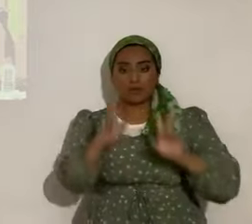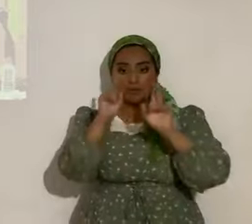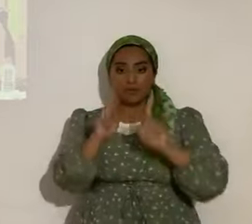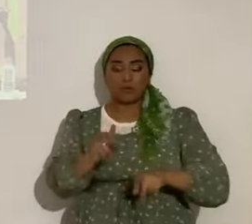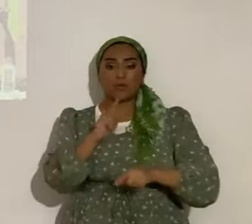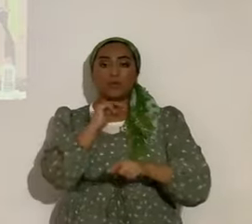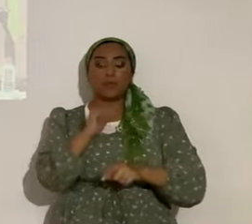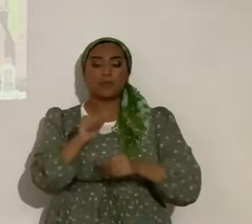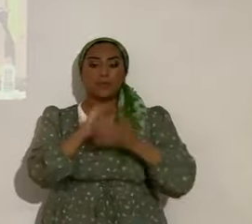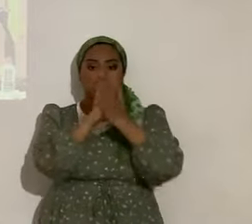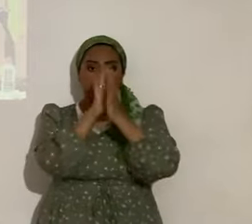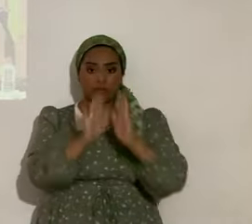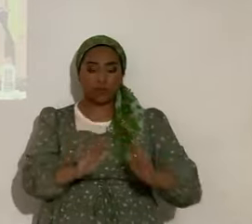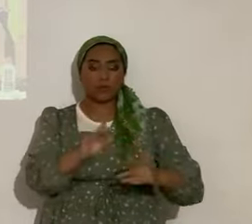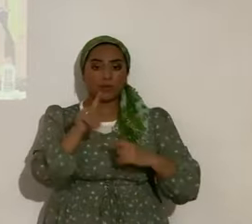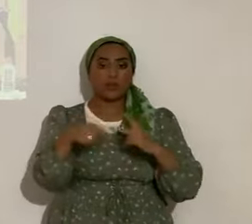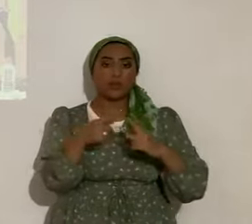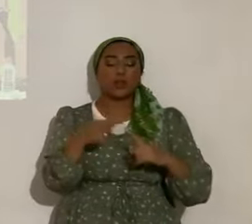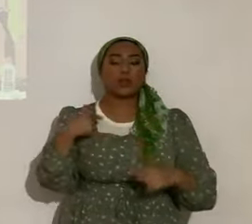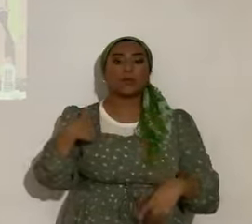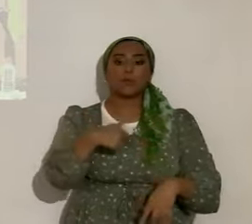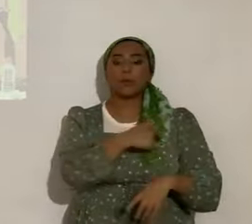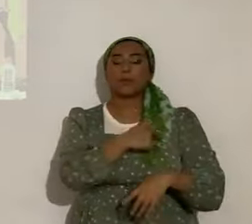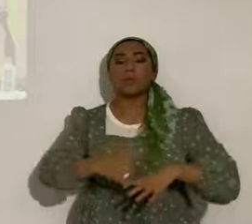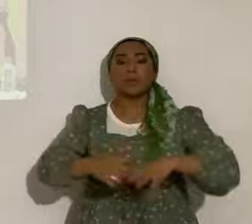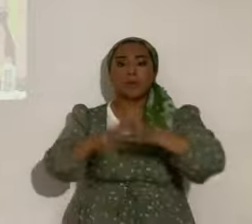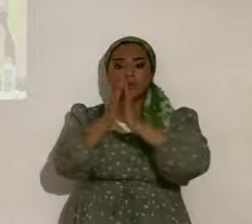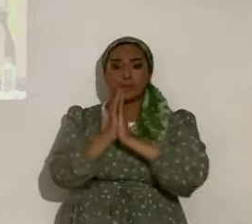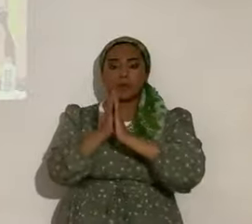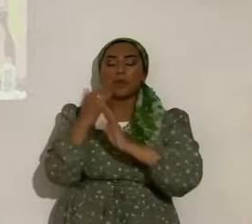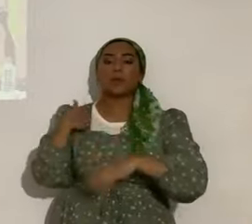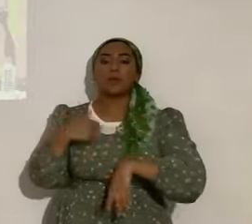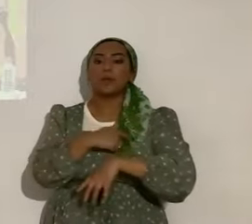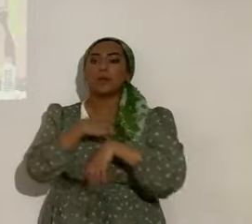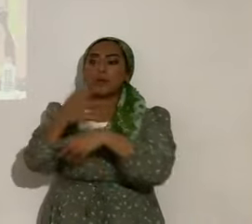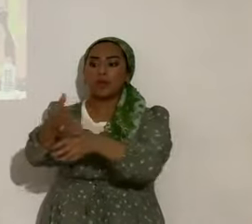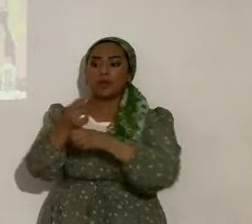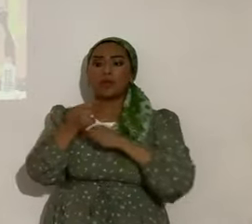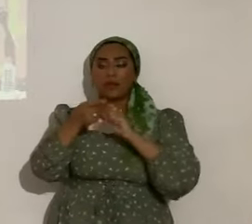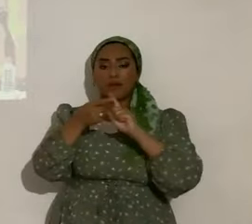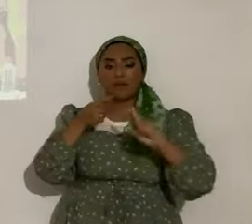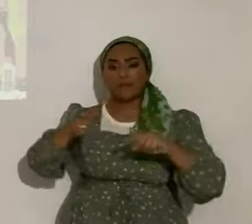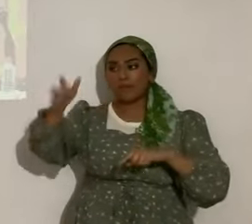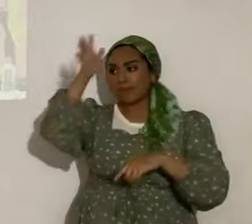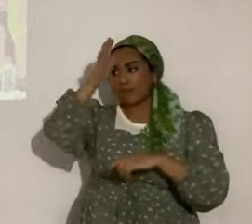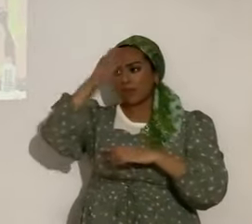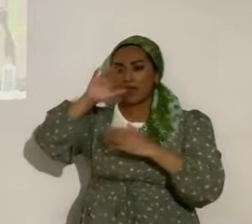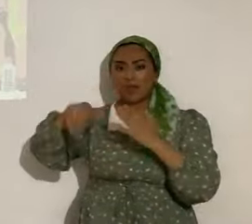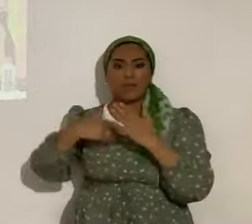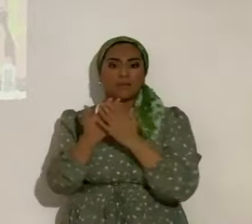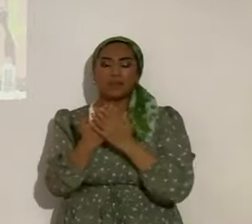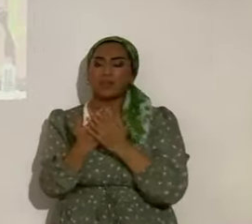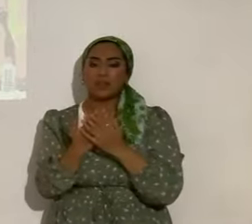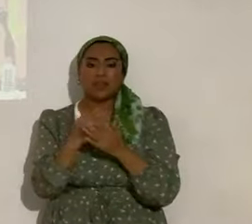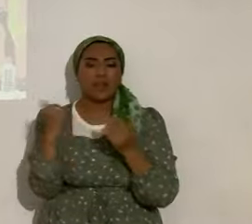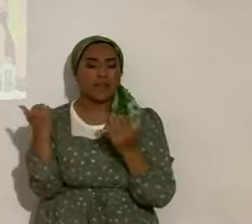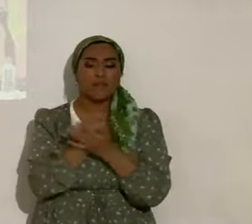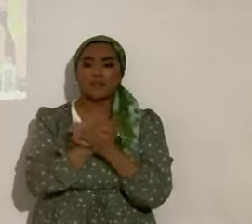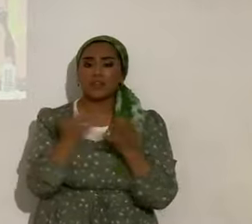Los pacíficos cuando oramos, ¿sí? Obtenemos del Padre todo, no muchas cosas, sino